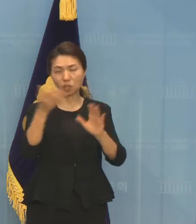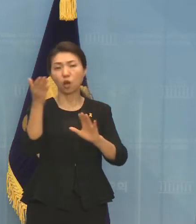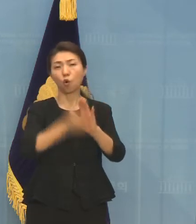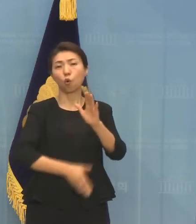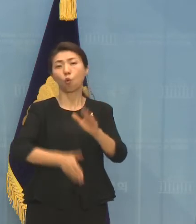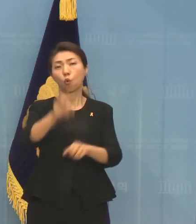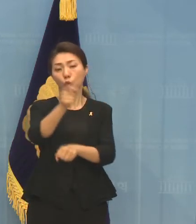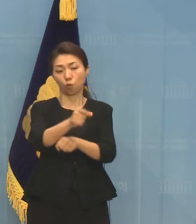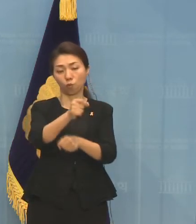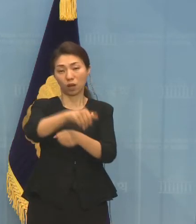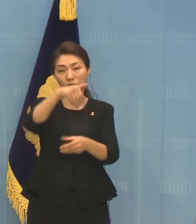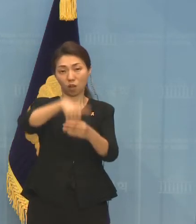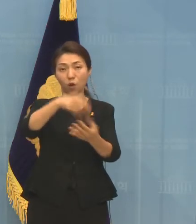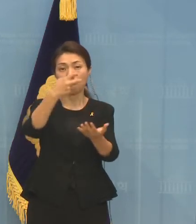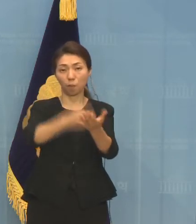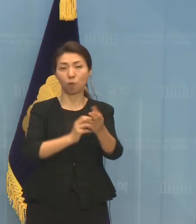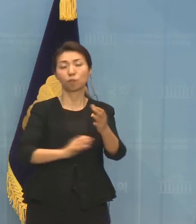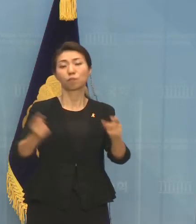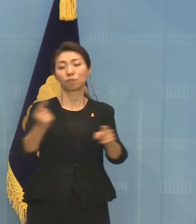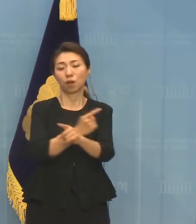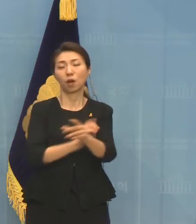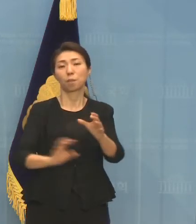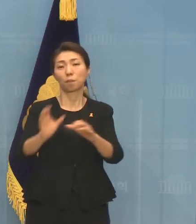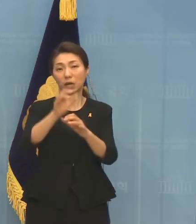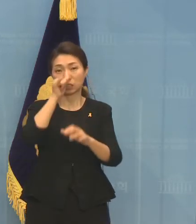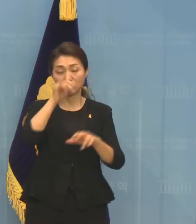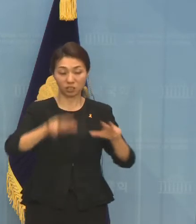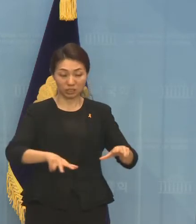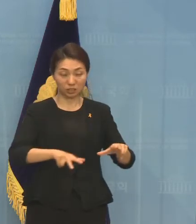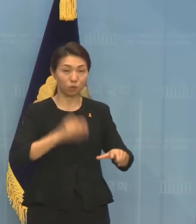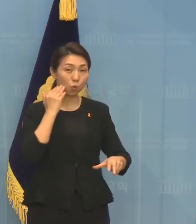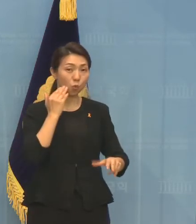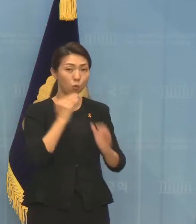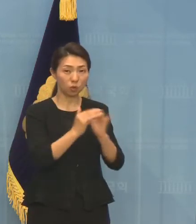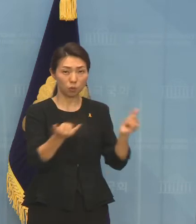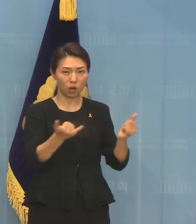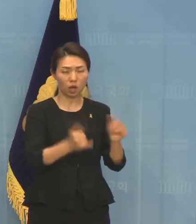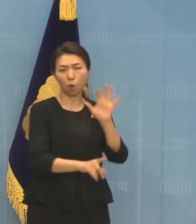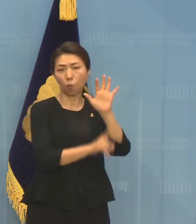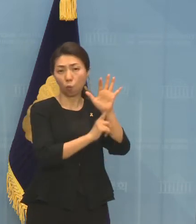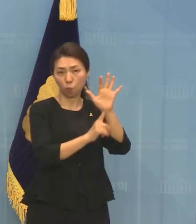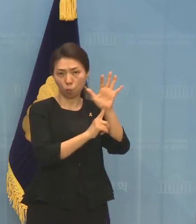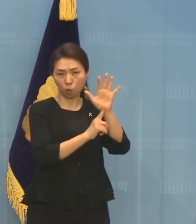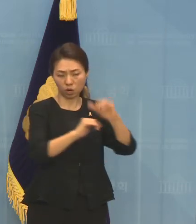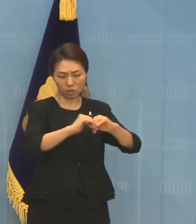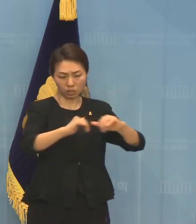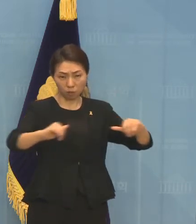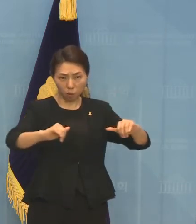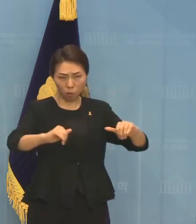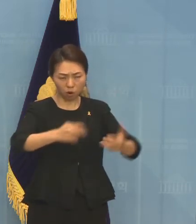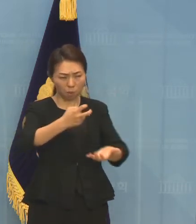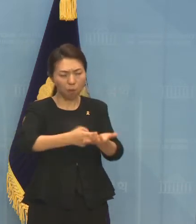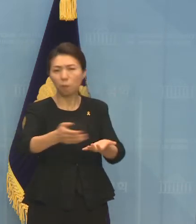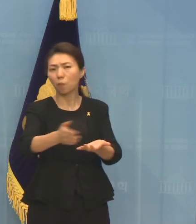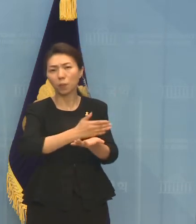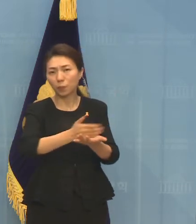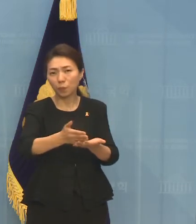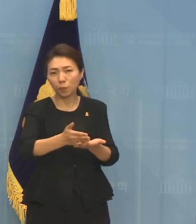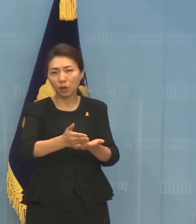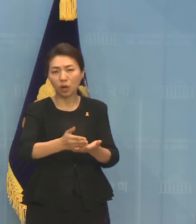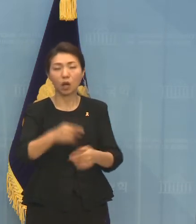지난주 접수된 의안입니다. 접수된 의안은 법률안 66건을 포함해서 총